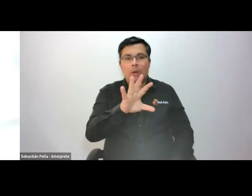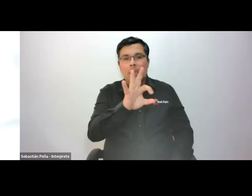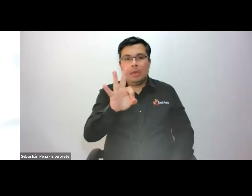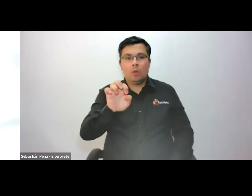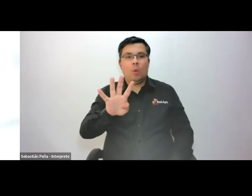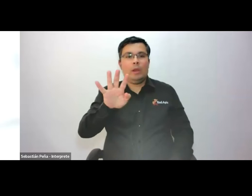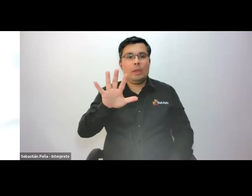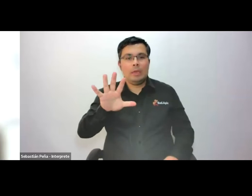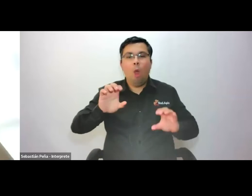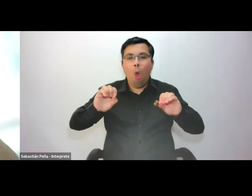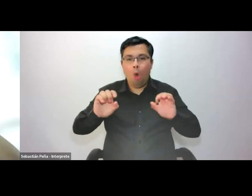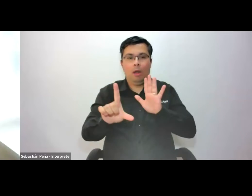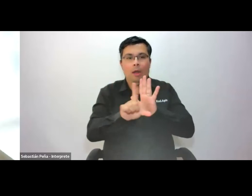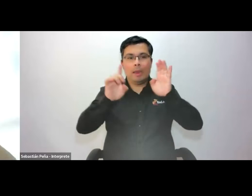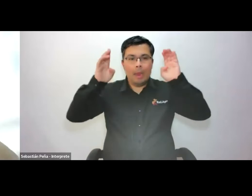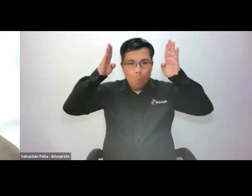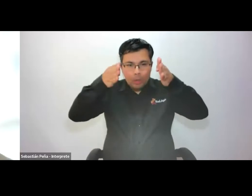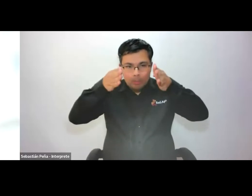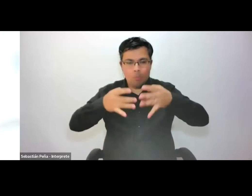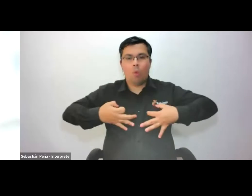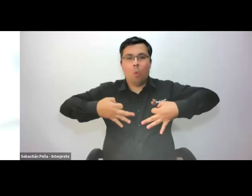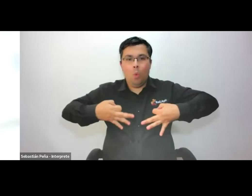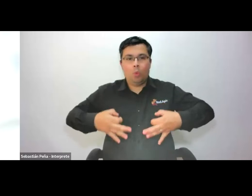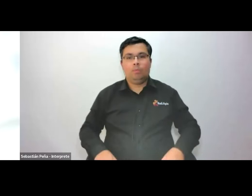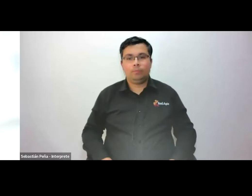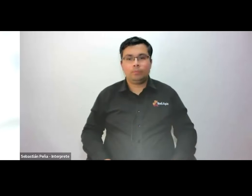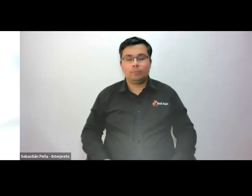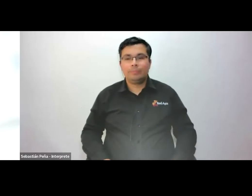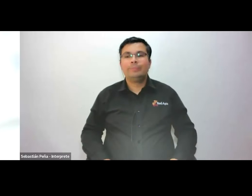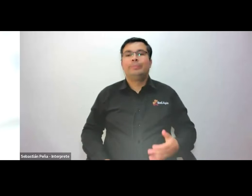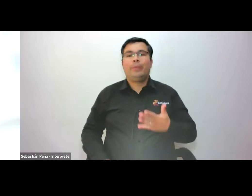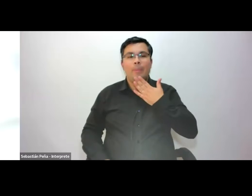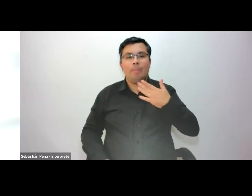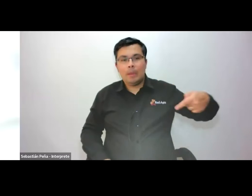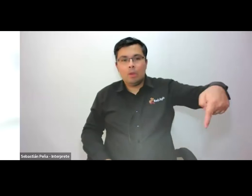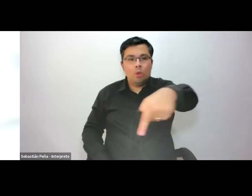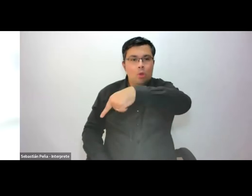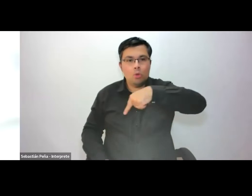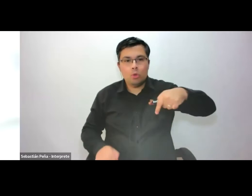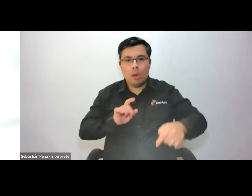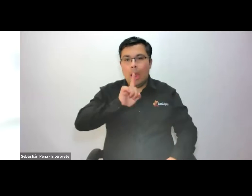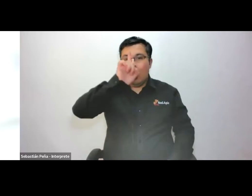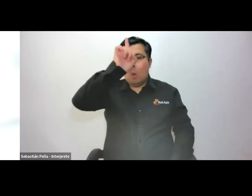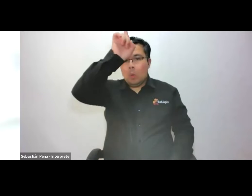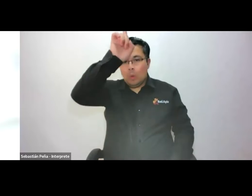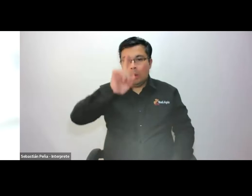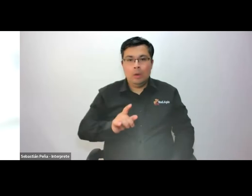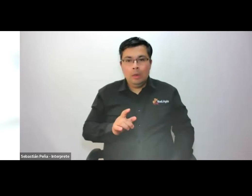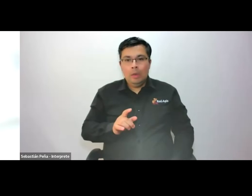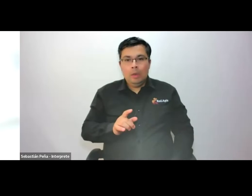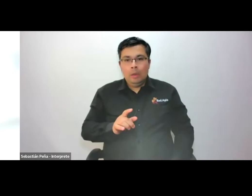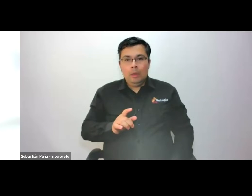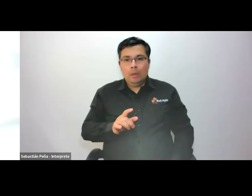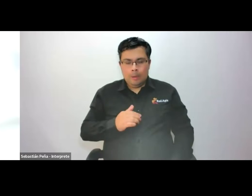propiamente tal. ¿Ya? Por lo tanto, también nosotros tenemos que acostumbrarnos a establecer dentro de nuestros relatos en la propia comunidad el